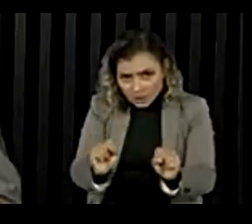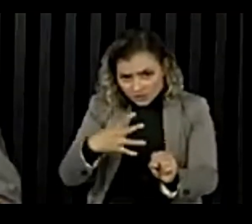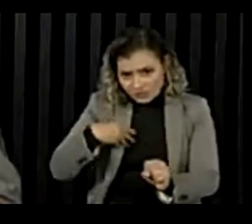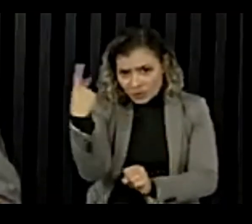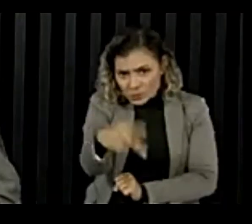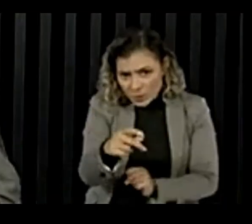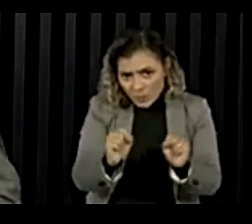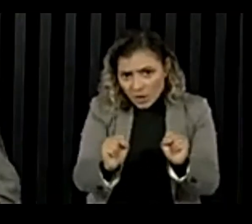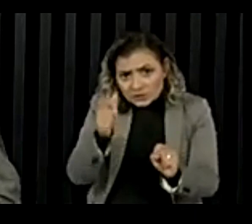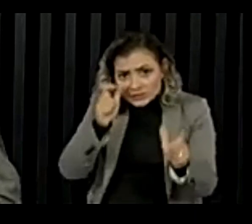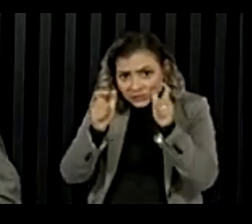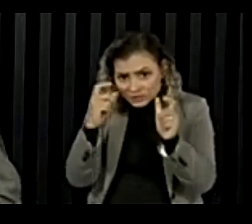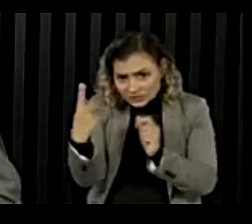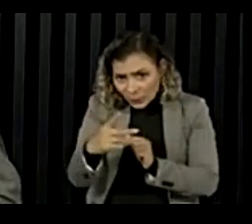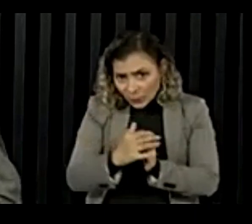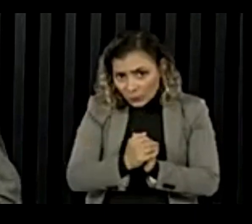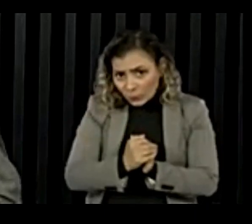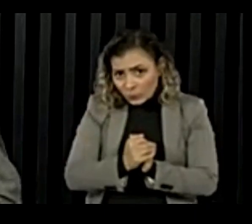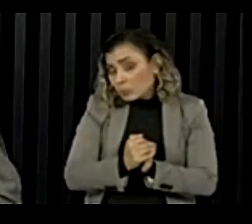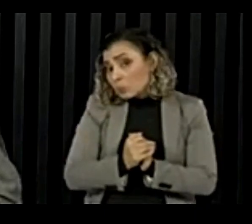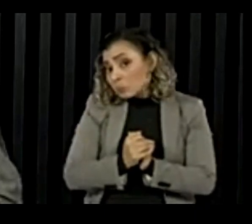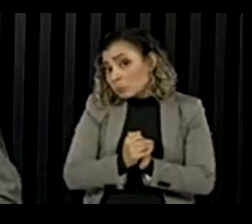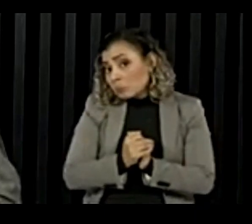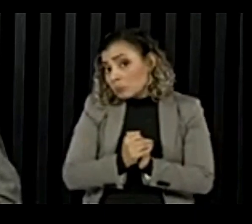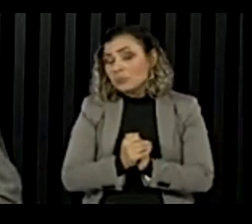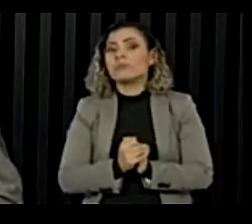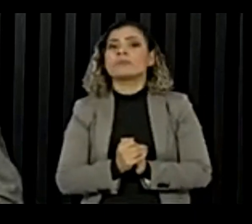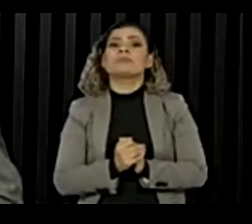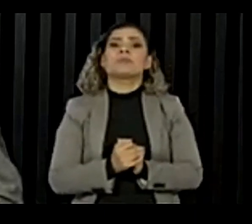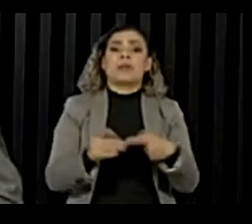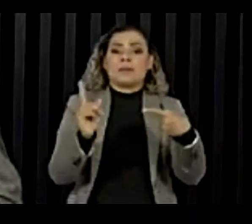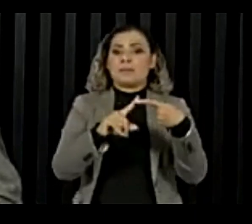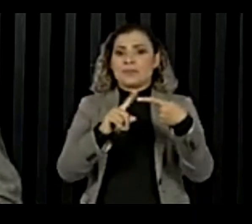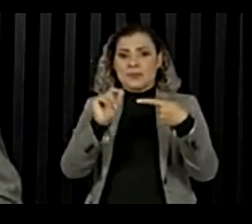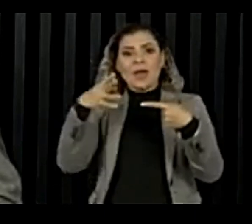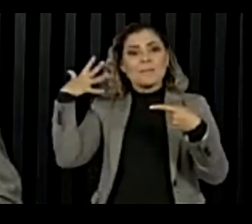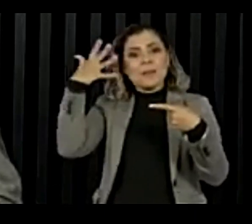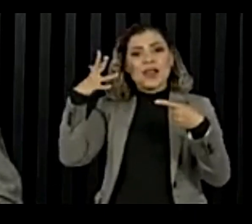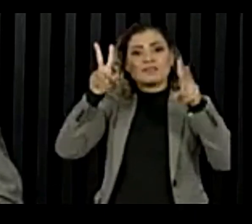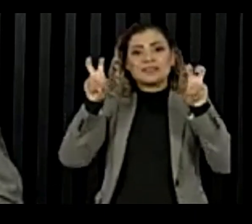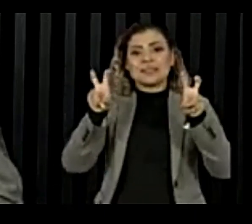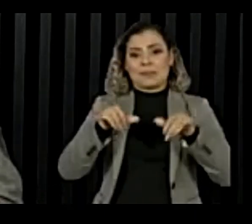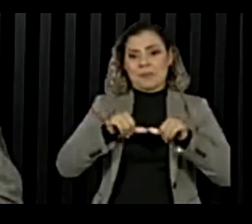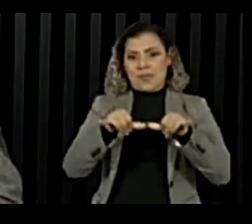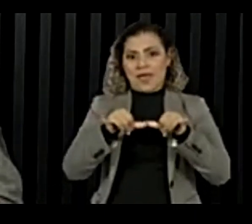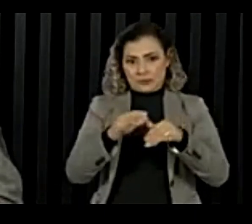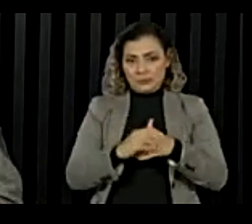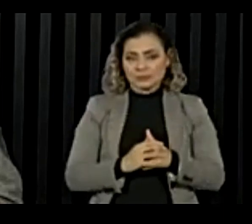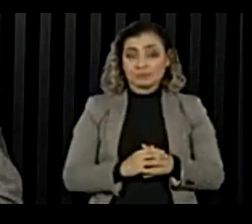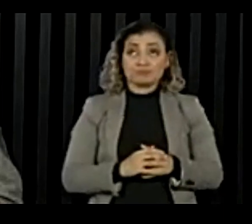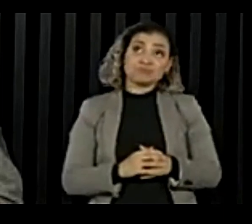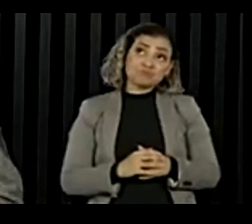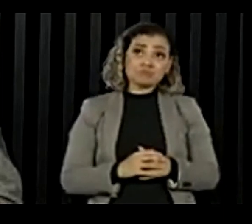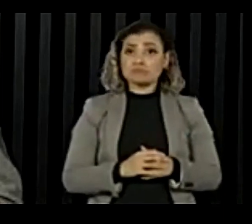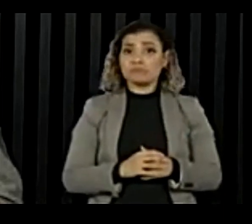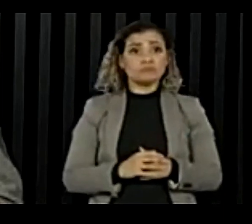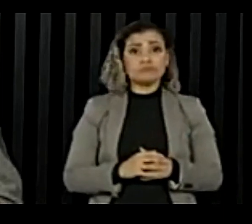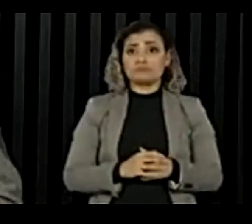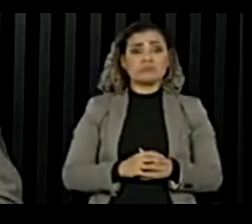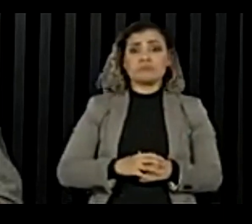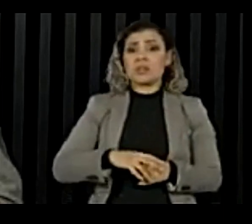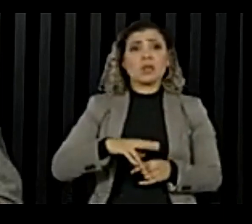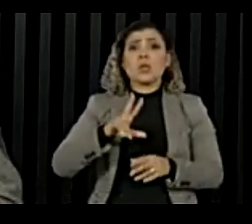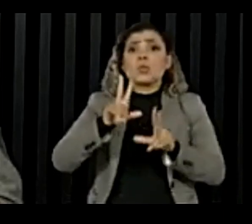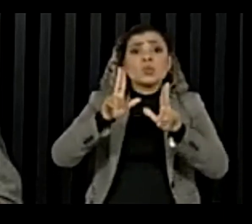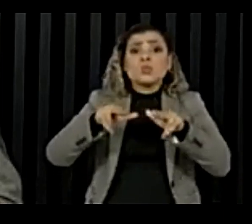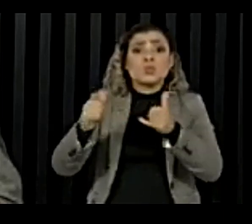Vamos lá. Em primeiro lugar, a palestra sobre supermercados, ela nunca me foi